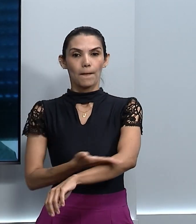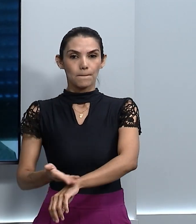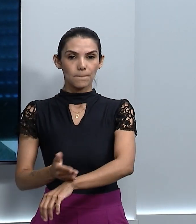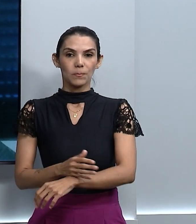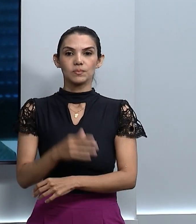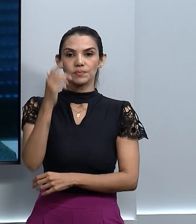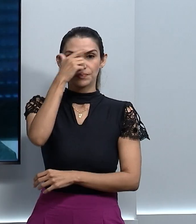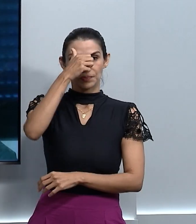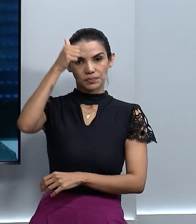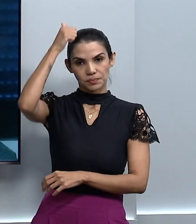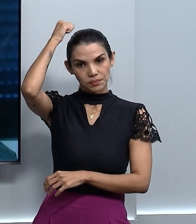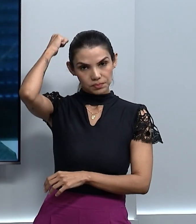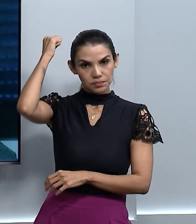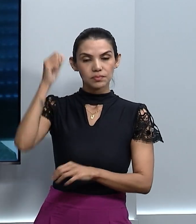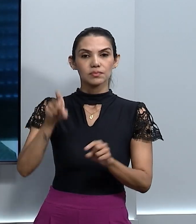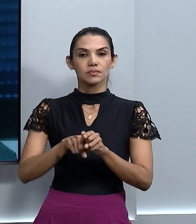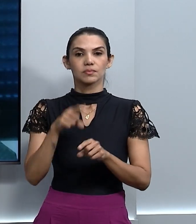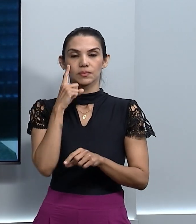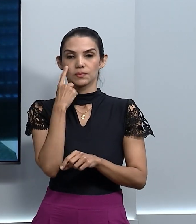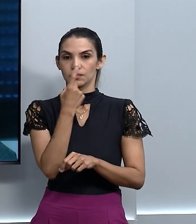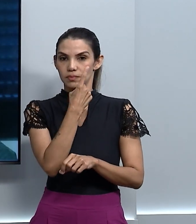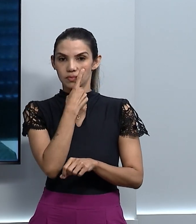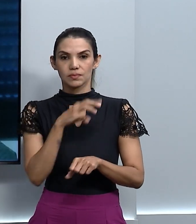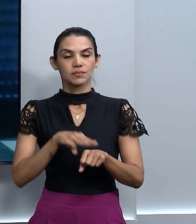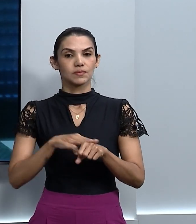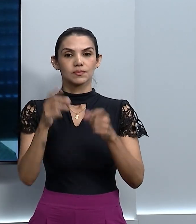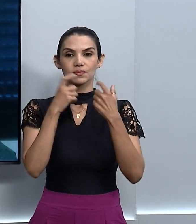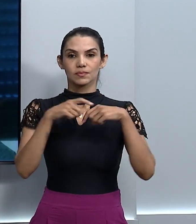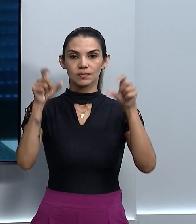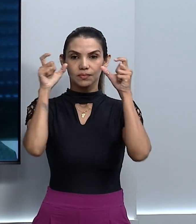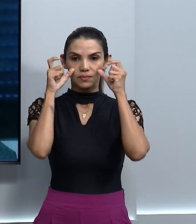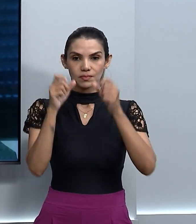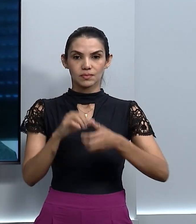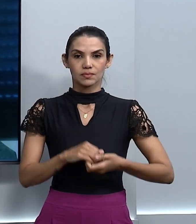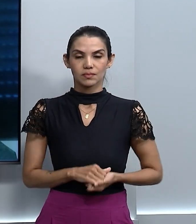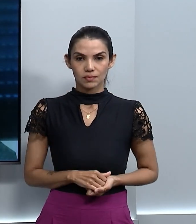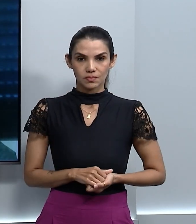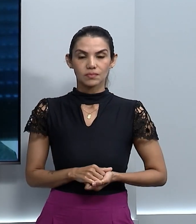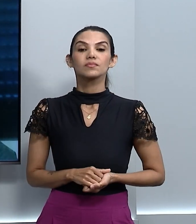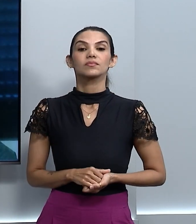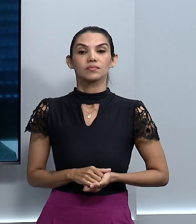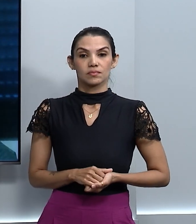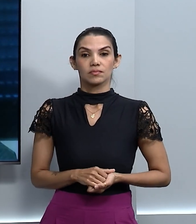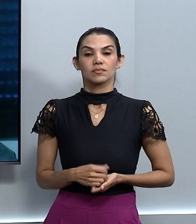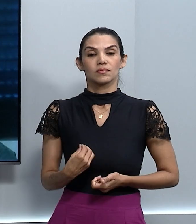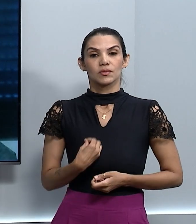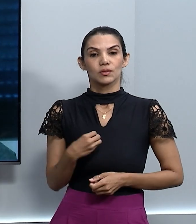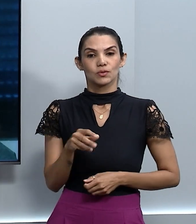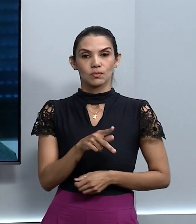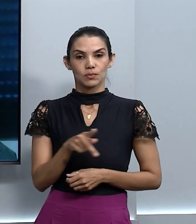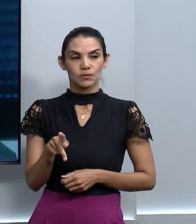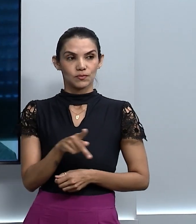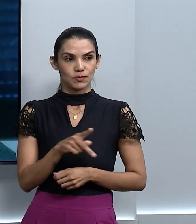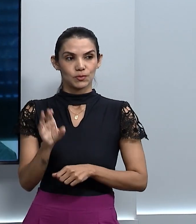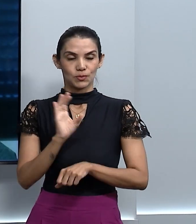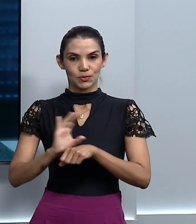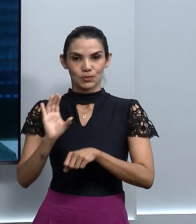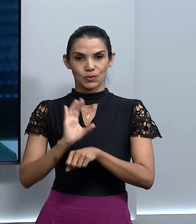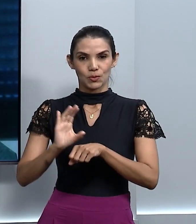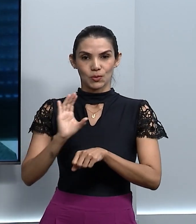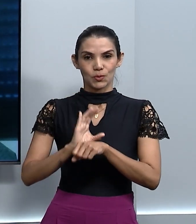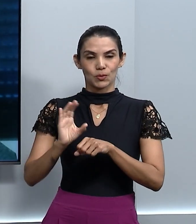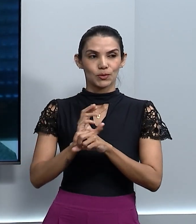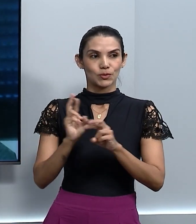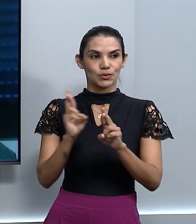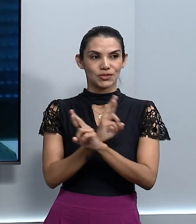cabelo raspado, olhos castanhos e uso óculos. Sou professor do curso de Relações Internacionais do UFGD, que é a